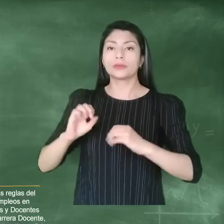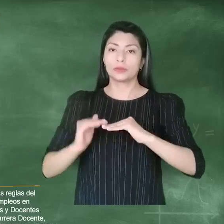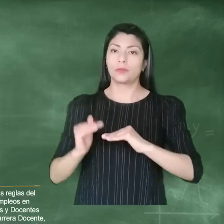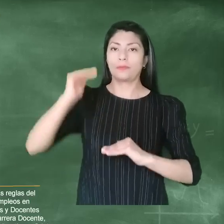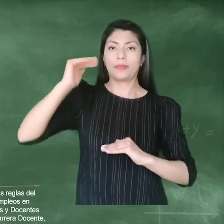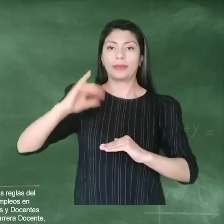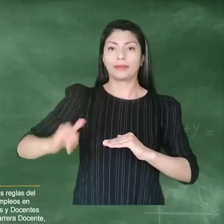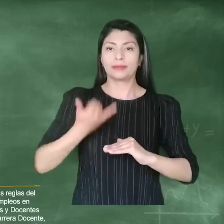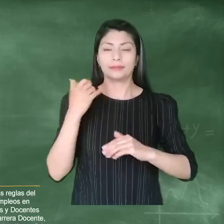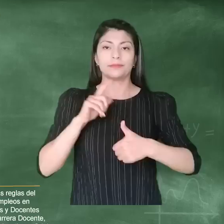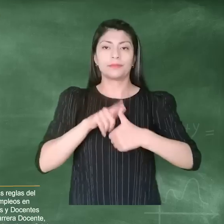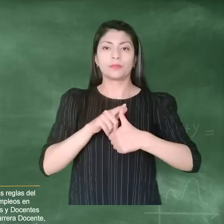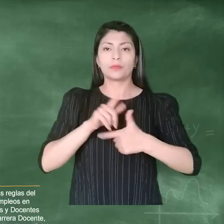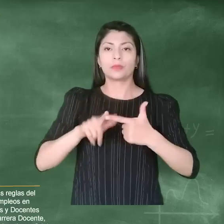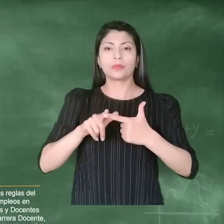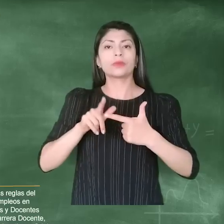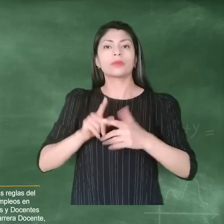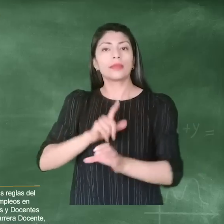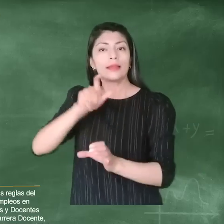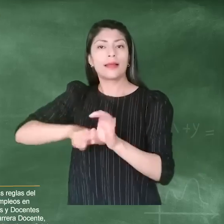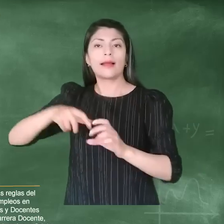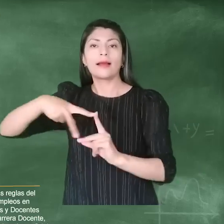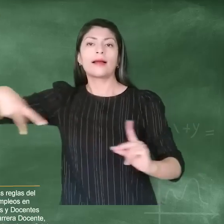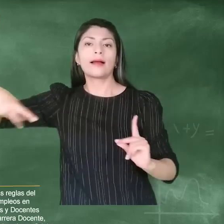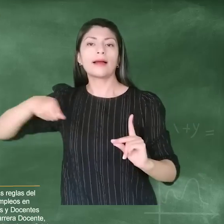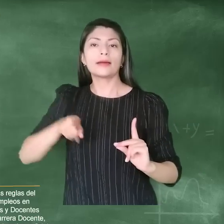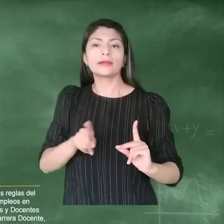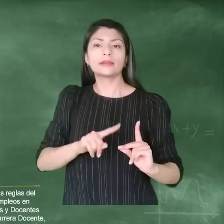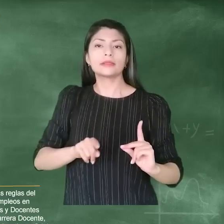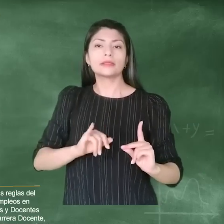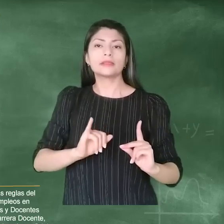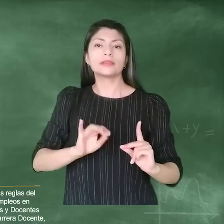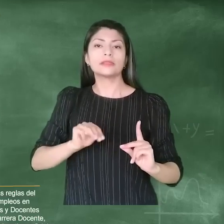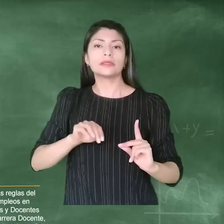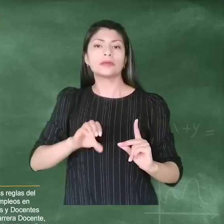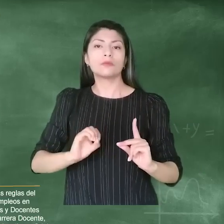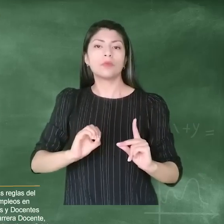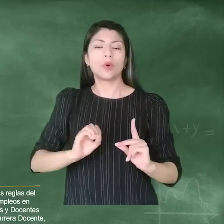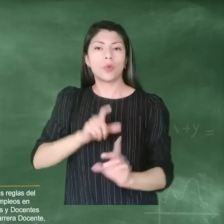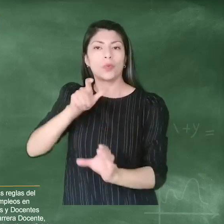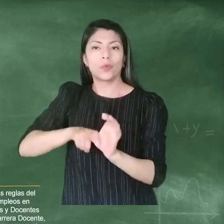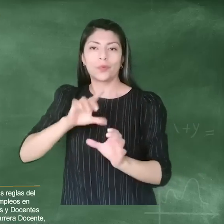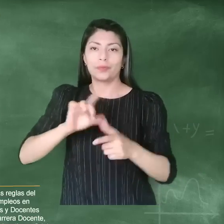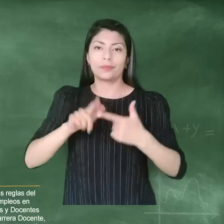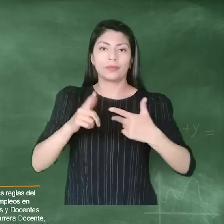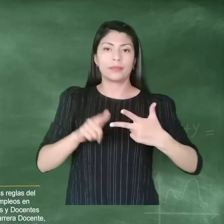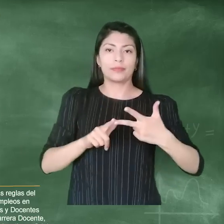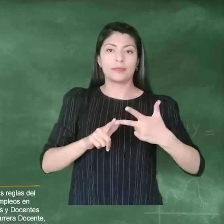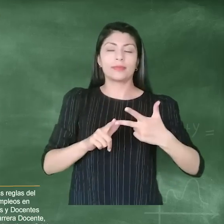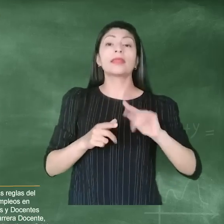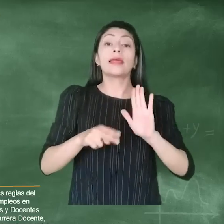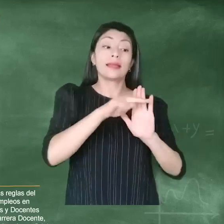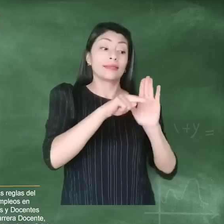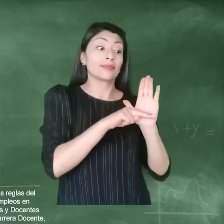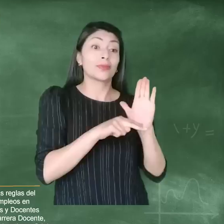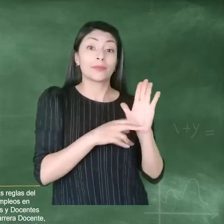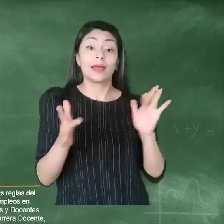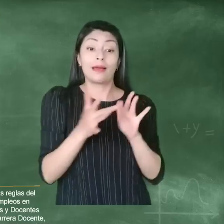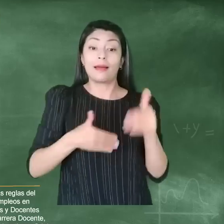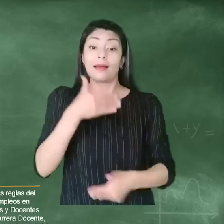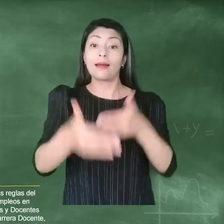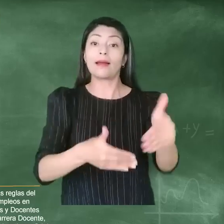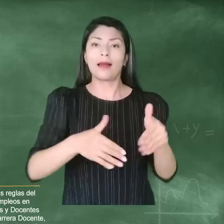de edad. 2. Registrarse en el SIMO. 3. Aceptar en su totalidad las